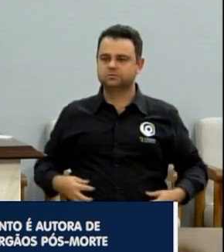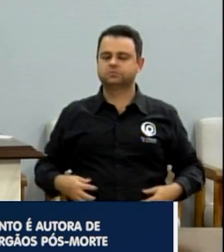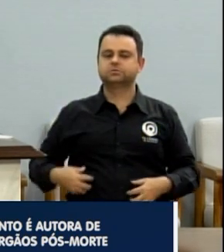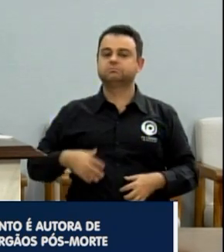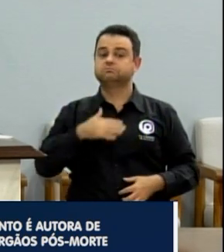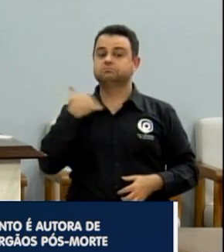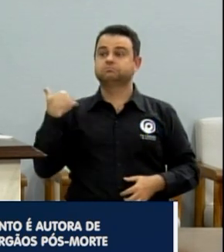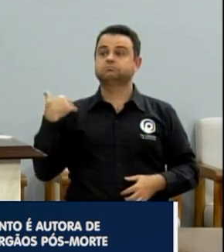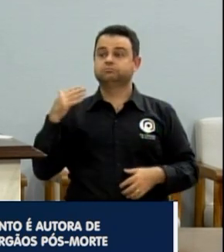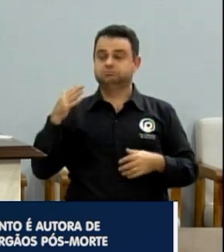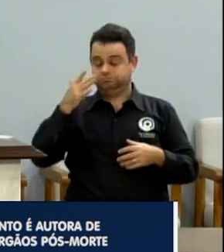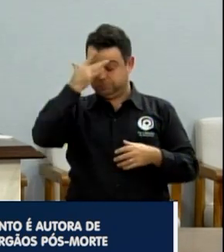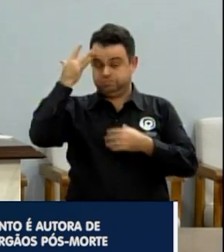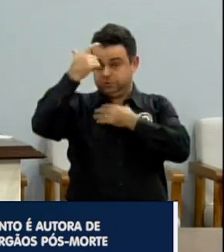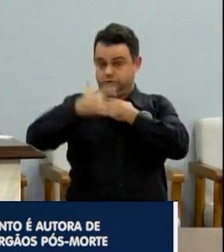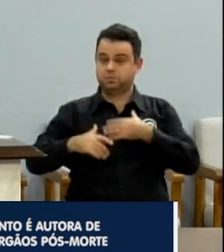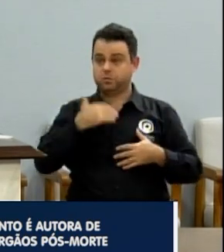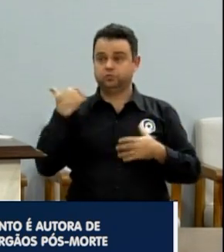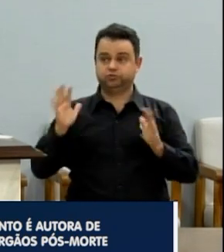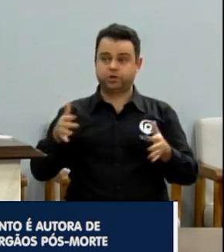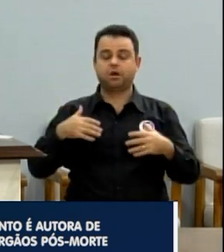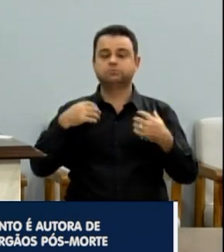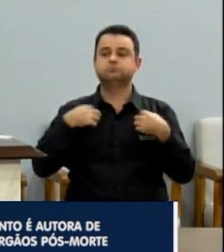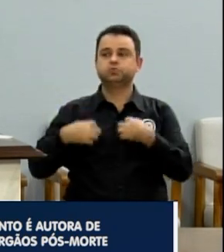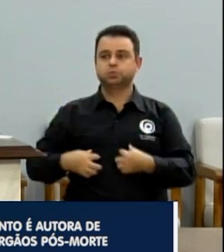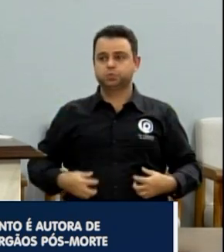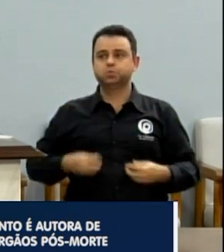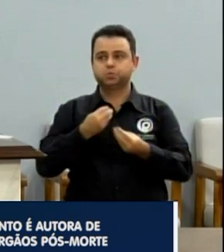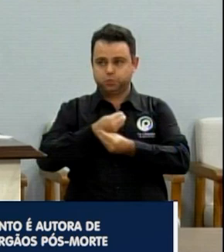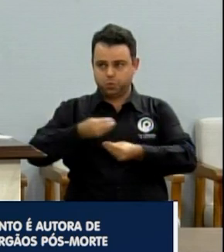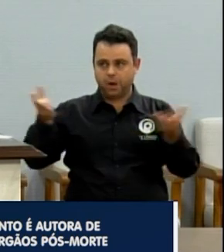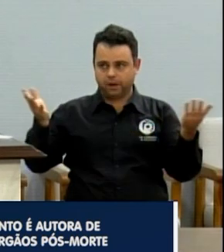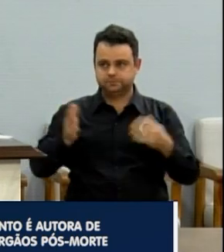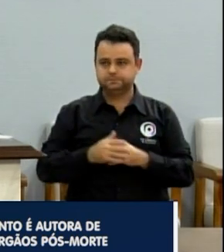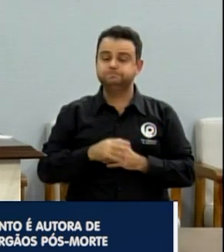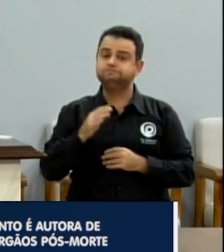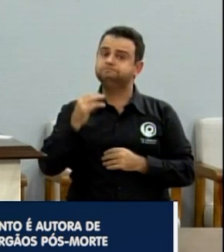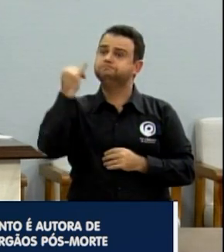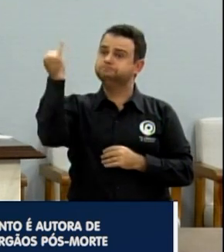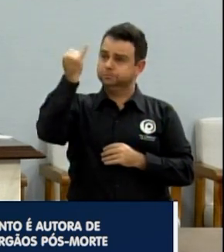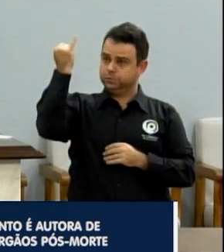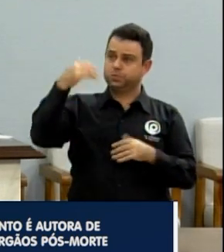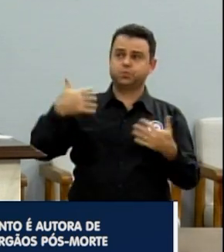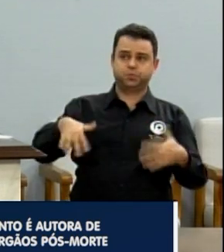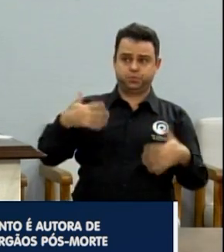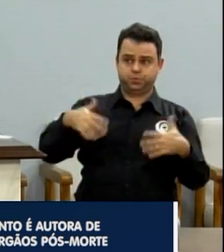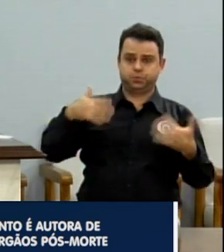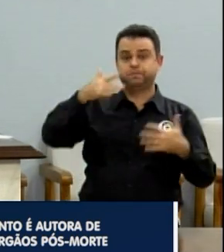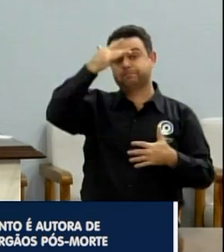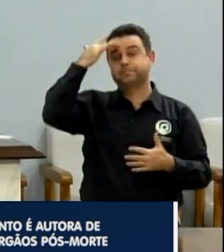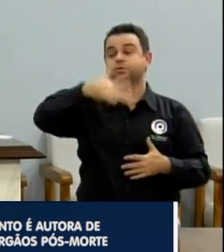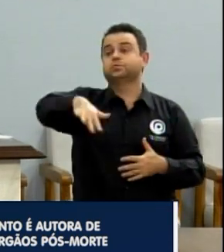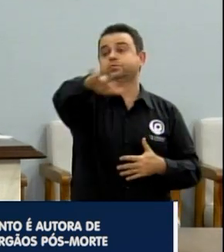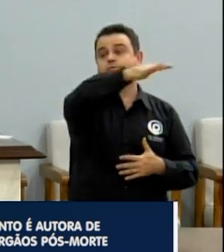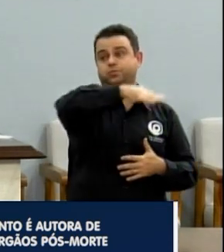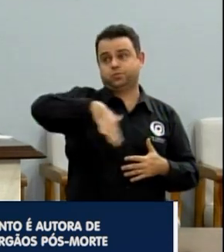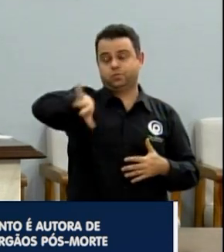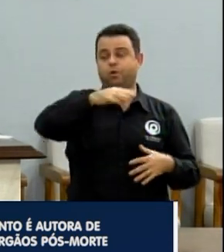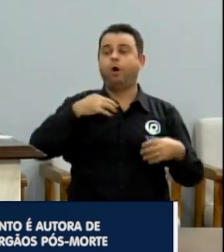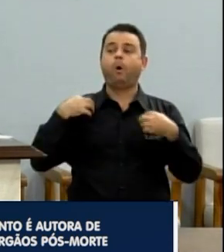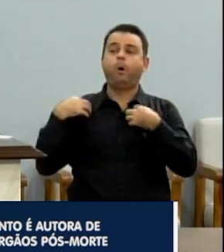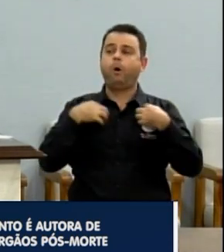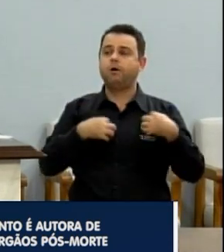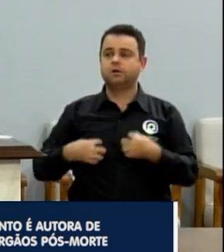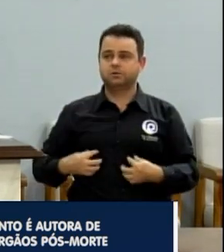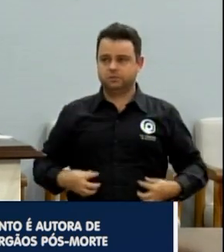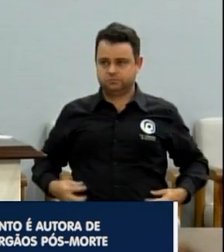aqui hoje. Bom, é evidente a importância social desse tema, doação de órgãos. Até porque,